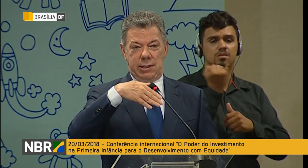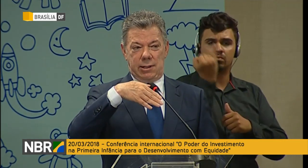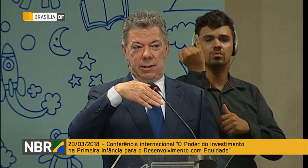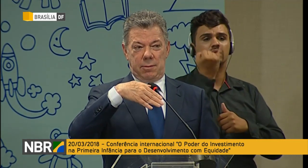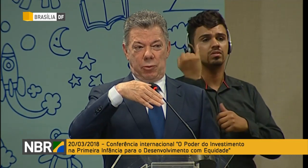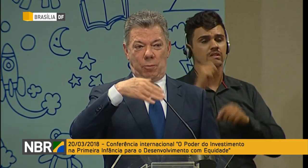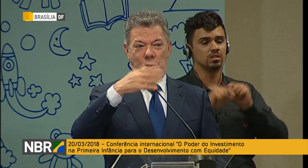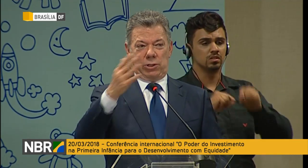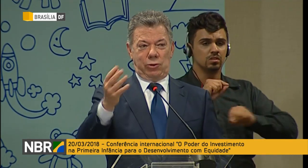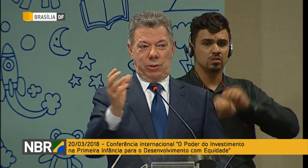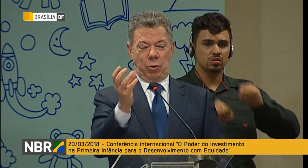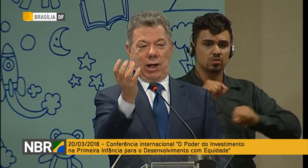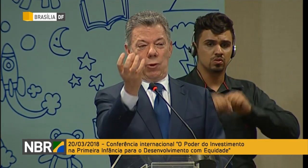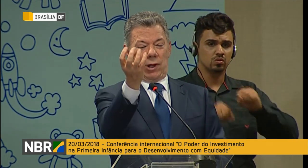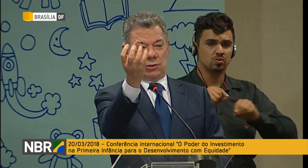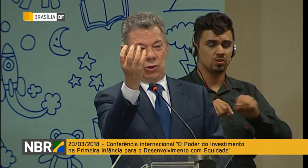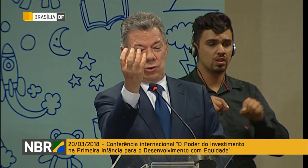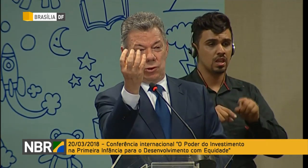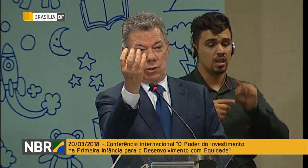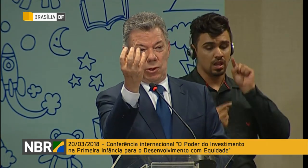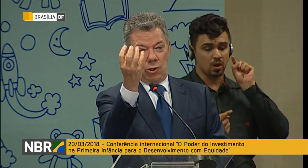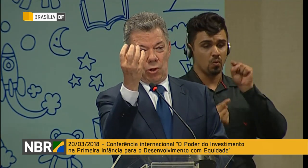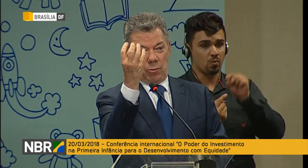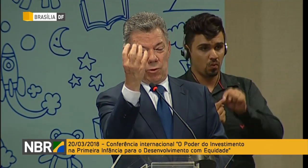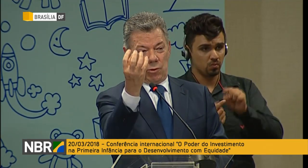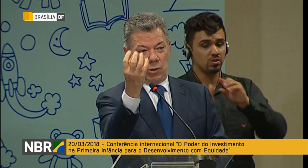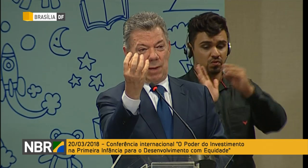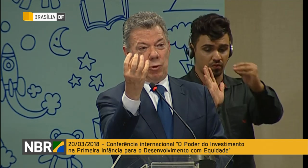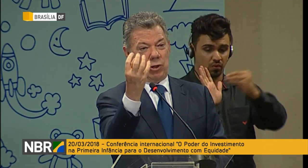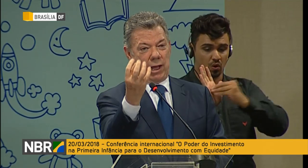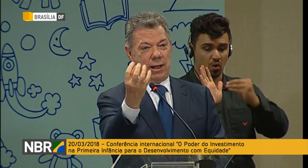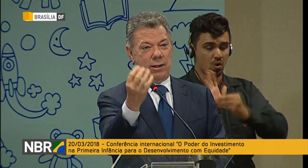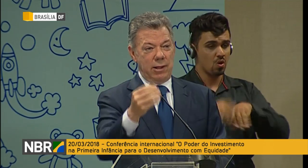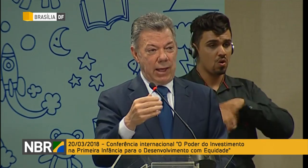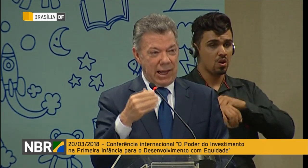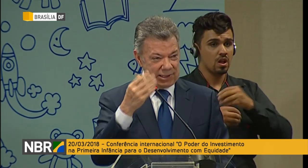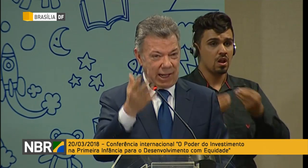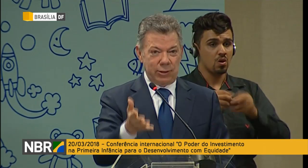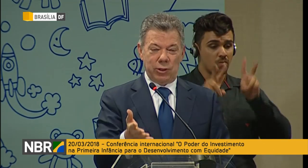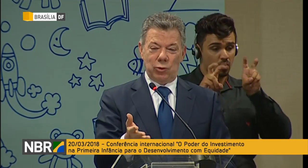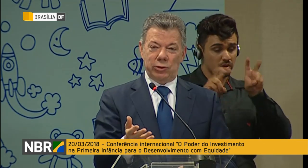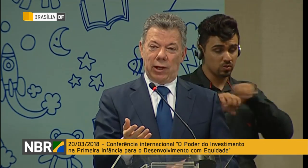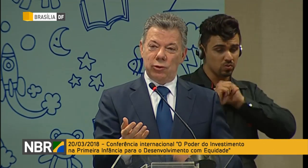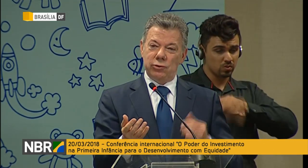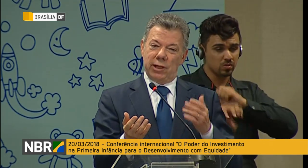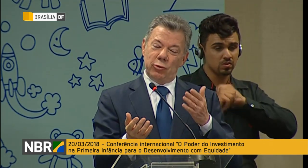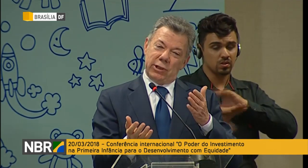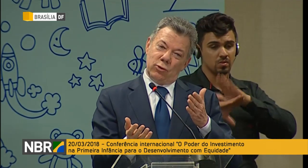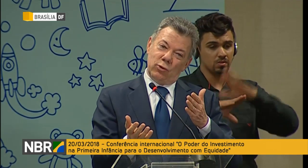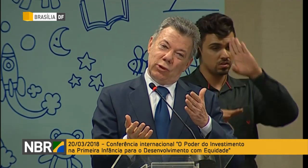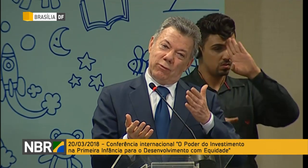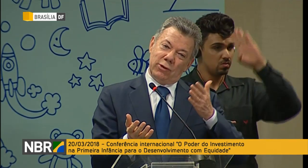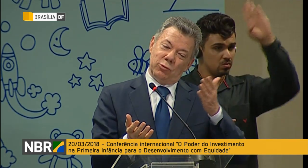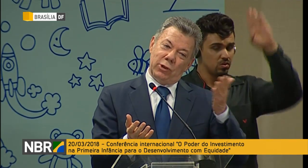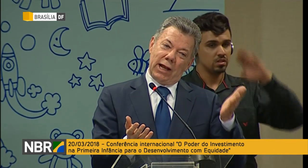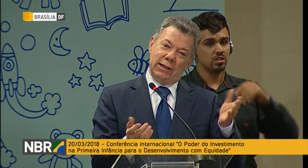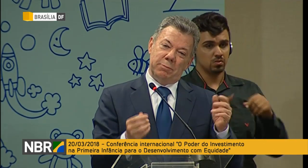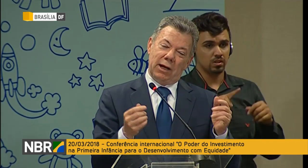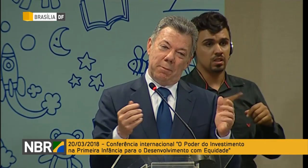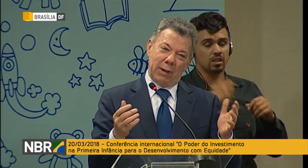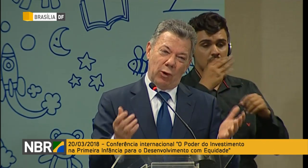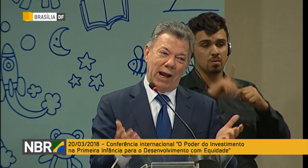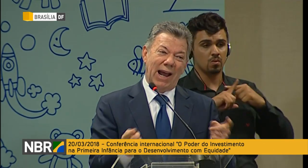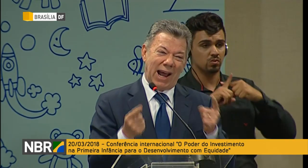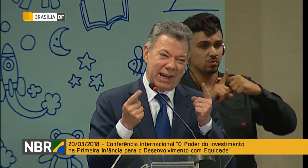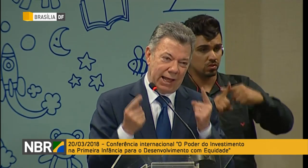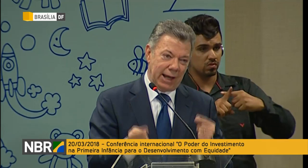já... Este objetivo de colocar a educação como a prioridade que está dando resultados, e nós